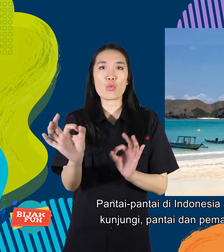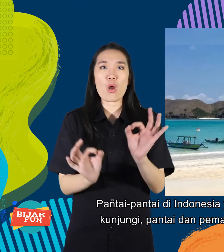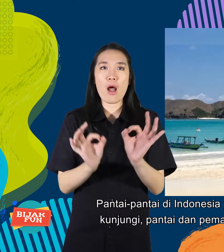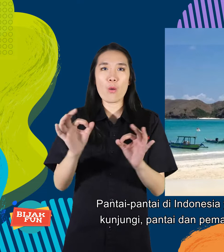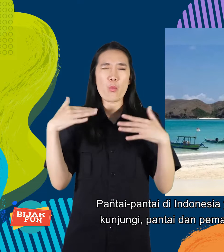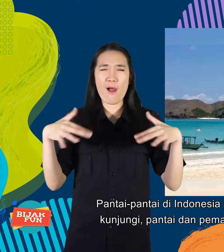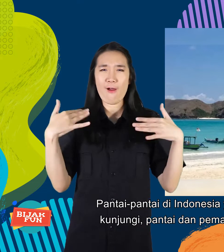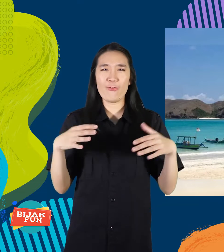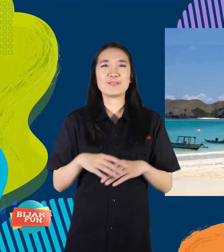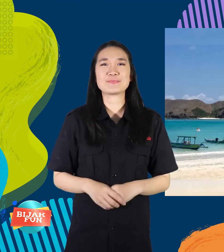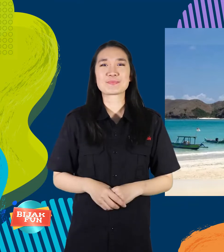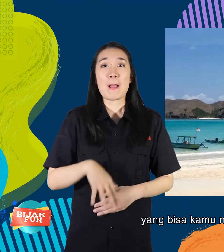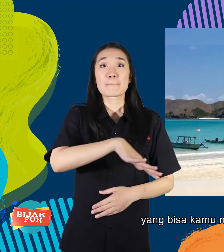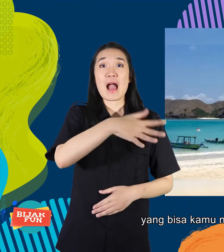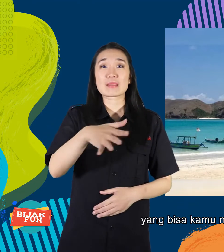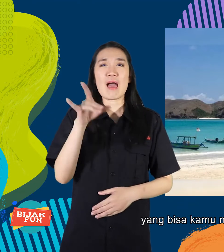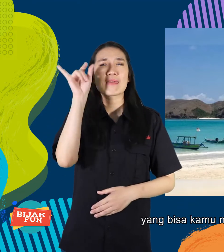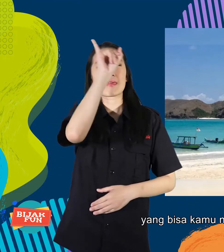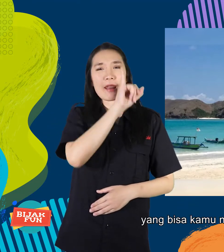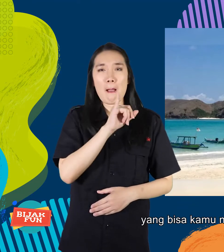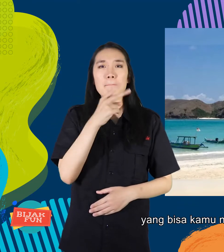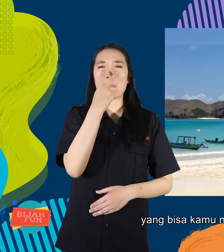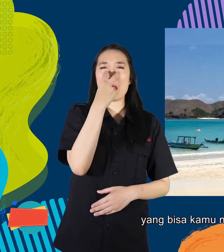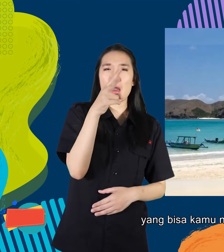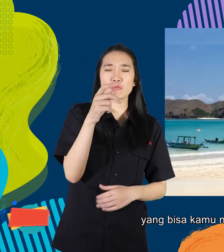Ada pantai dengan pemandangan indah yang bisa kamu nikmati.